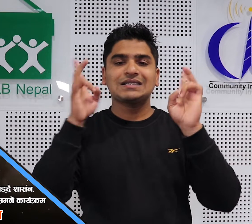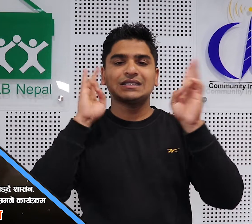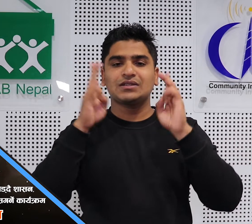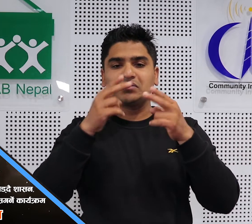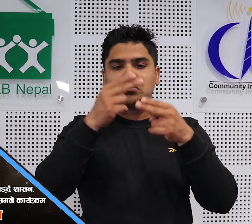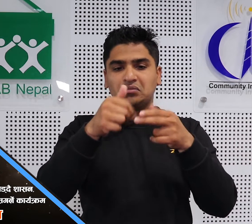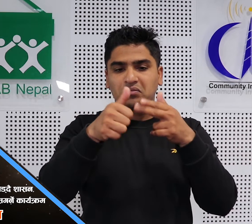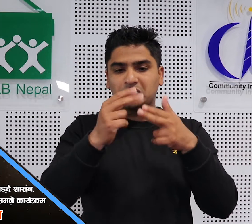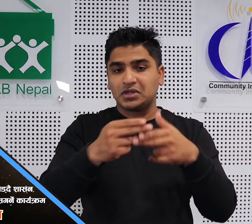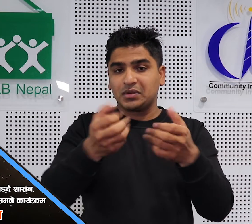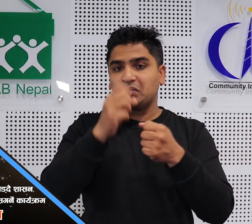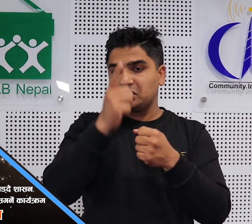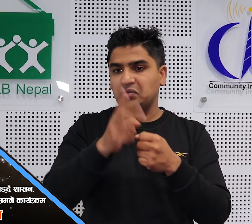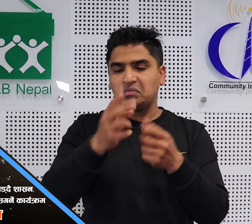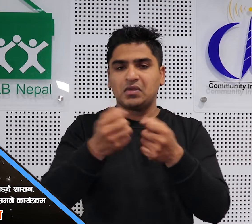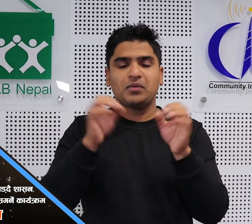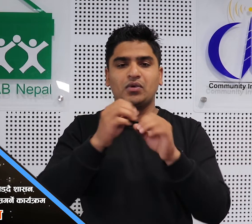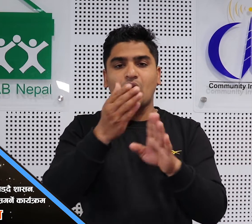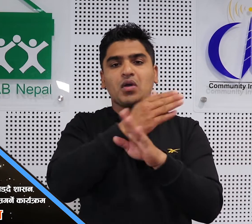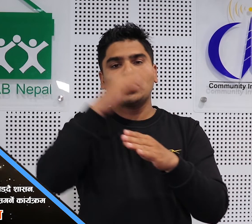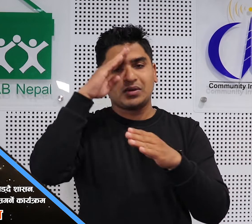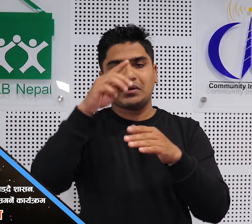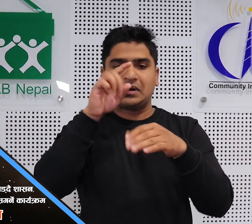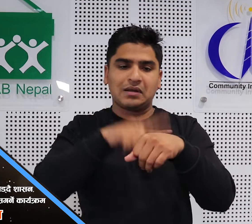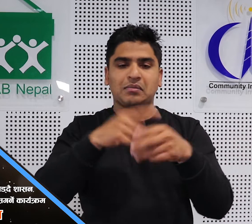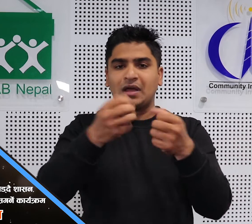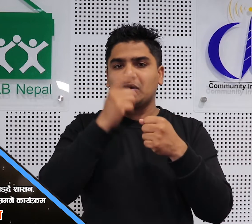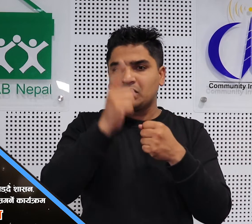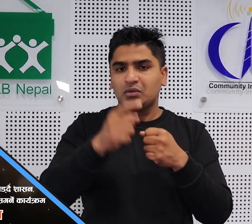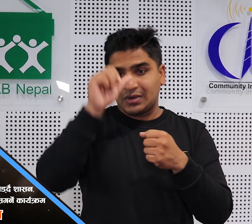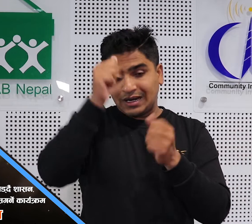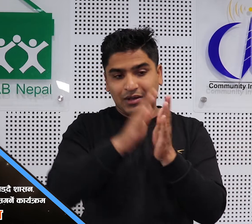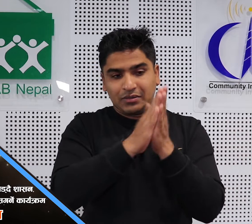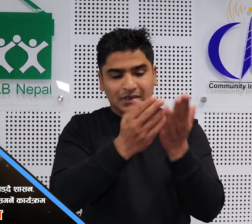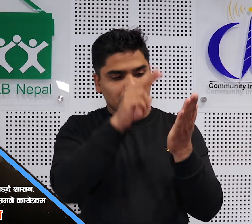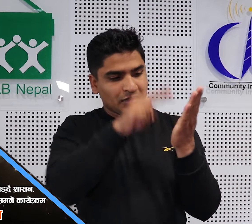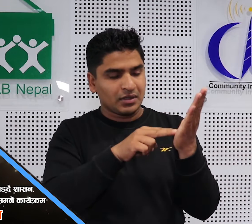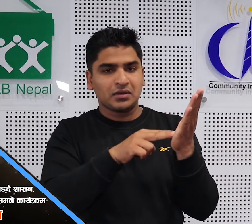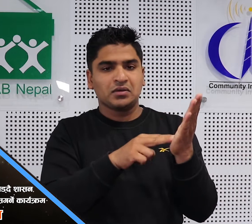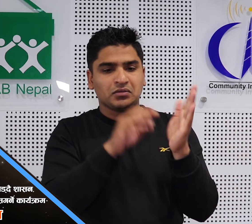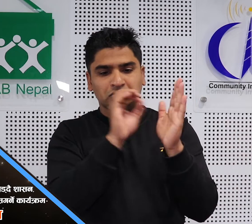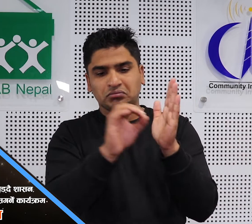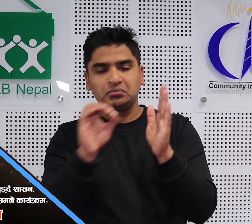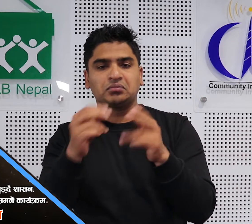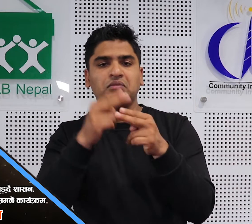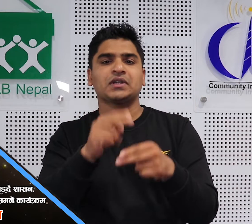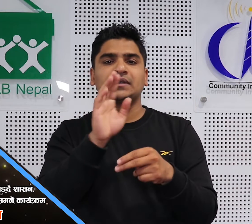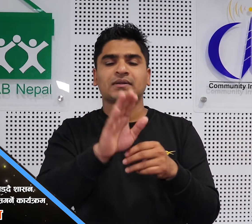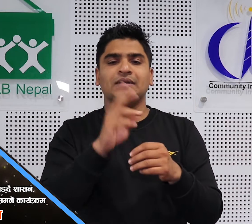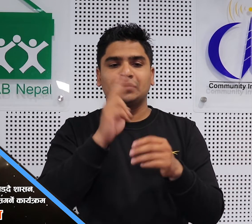अघिल्लो सरकारकै पालामा जुन बजेट भएको थियो त्यो रातो किताबमा हामीले हेर्दा 0-0 बजेट छ र त्यसमा चाहिँ हाम्रो आपत्ति छ,